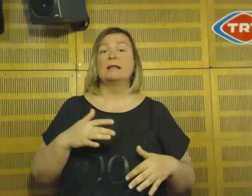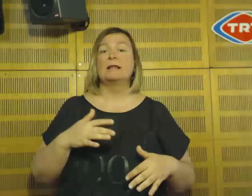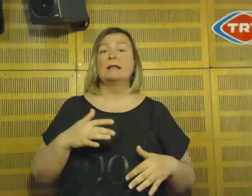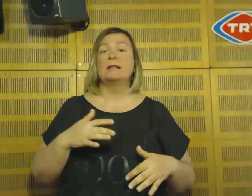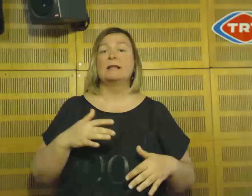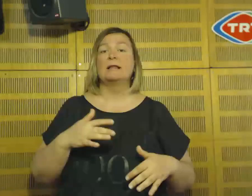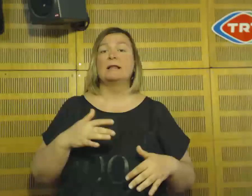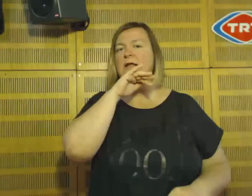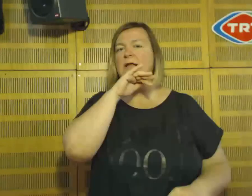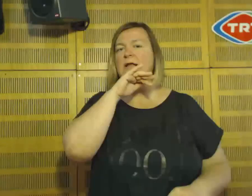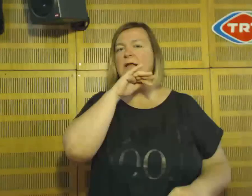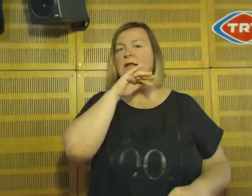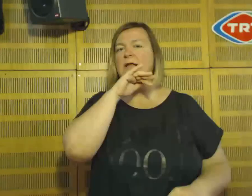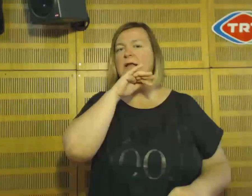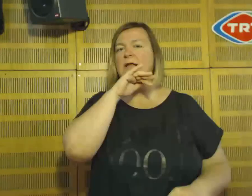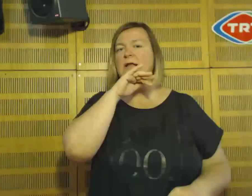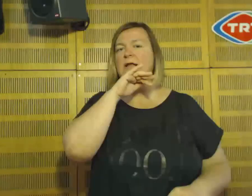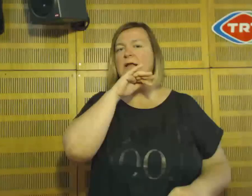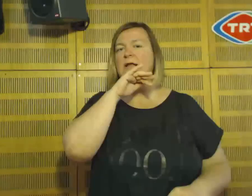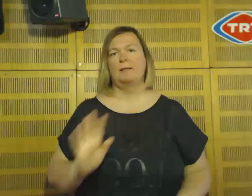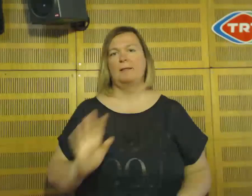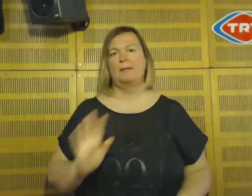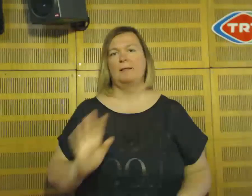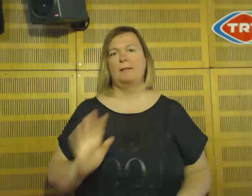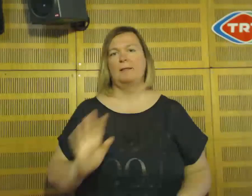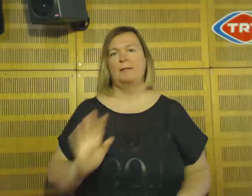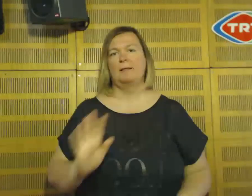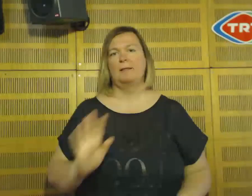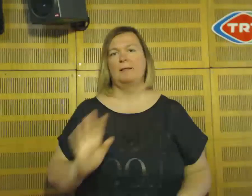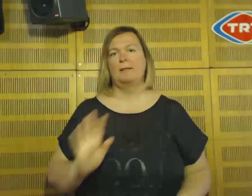Olmaz. Onun için biz bir raporu